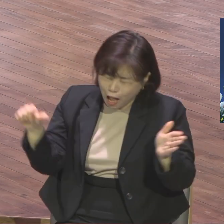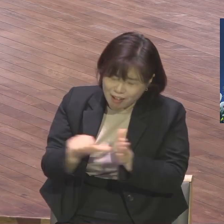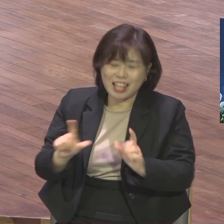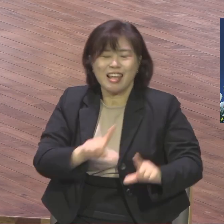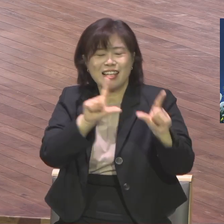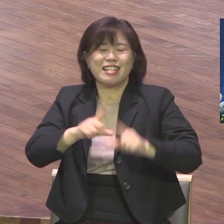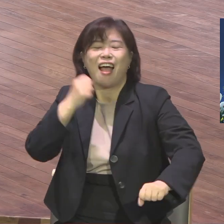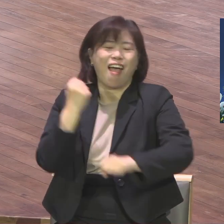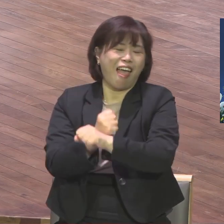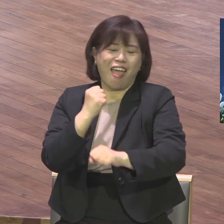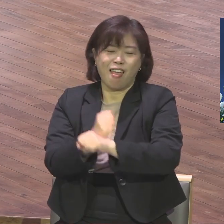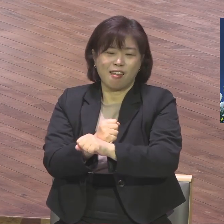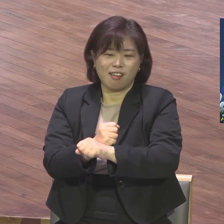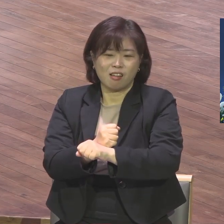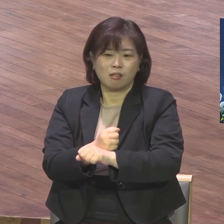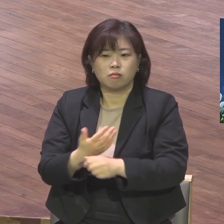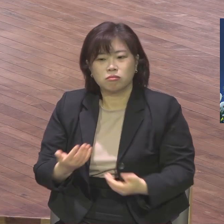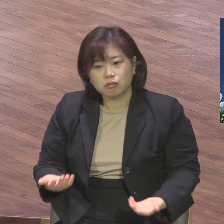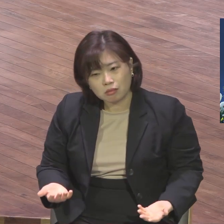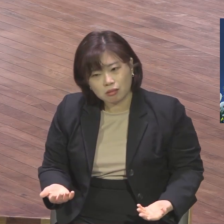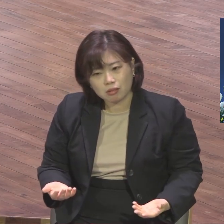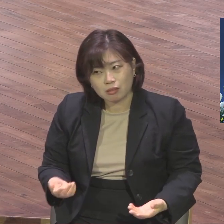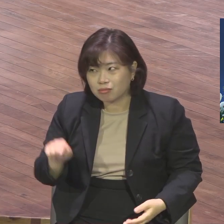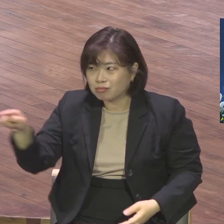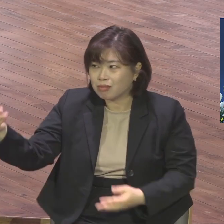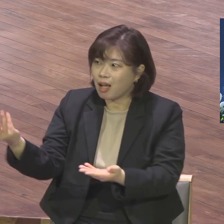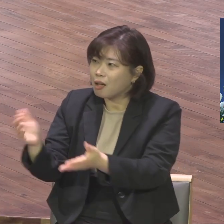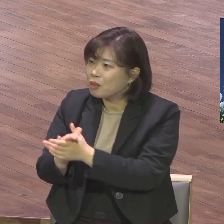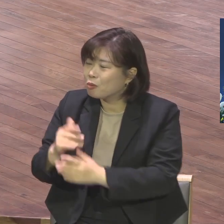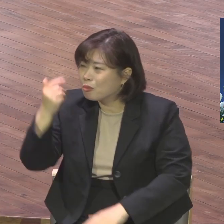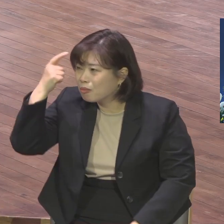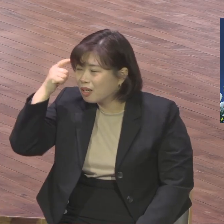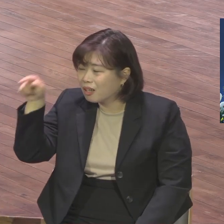참 베드로 재밌는 거. 절에 되면 곤란해요.